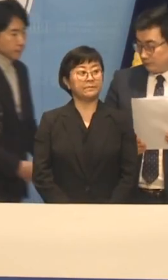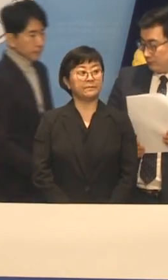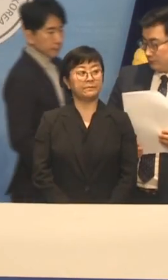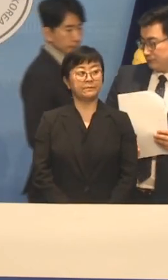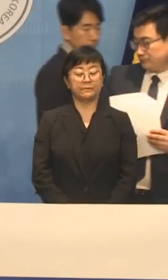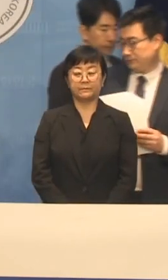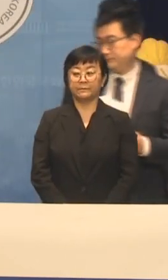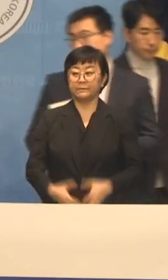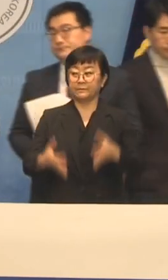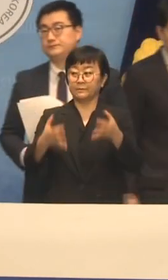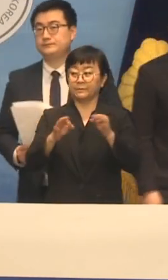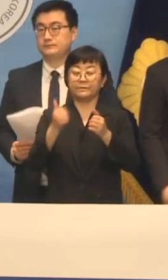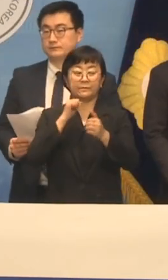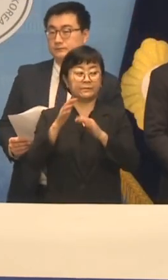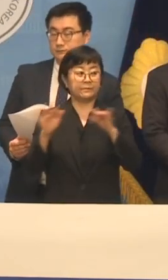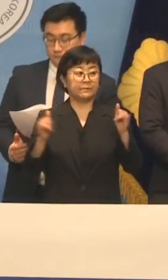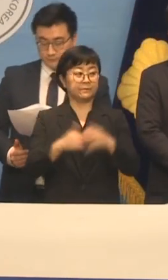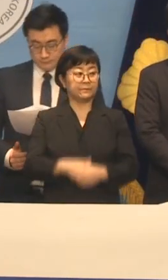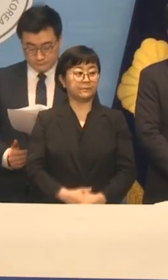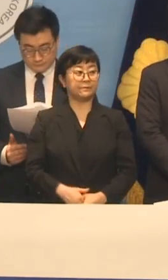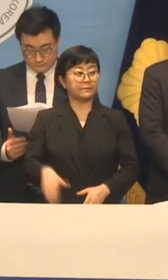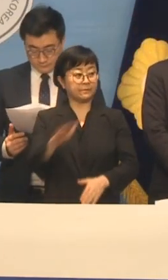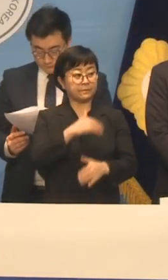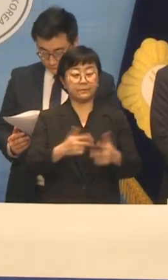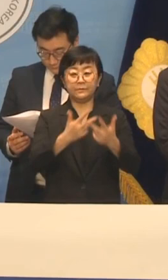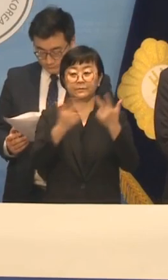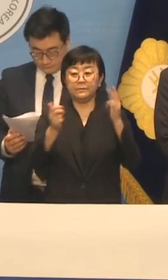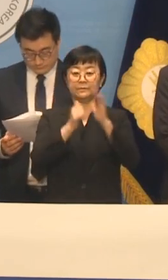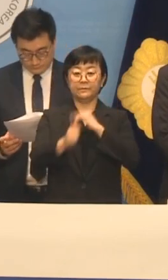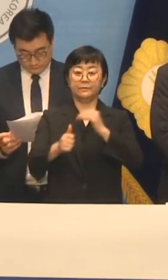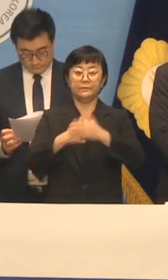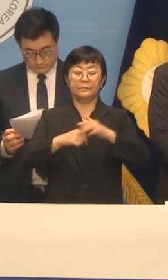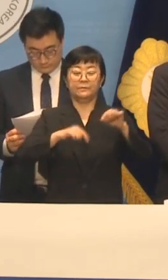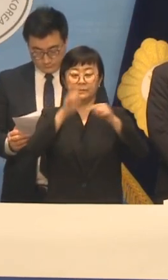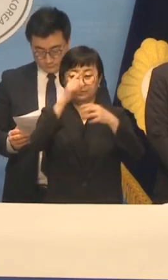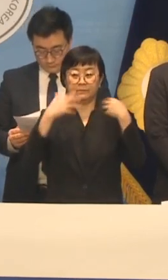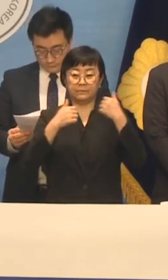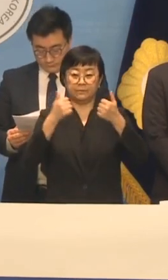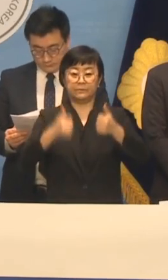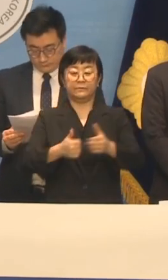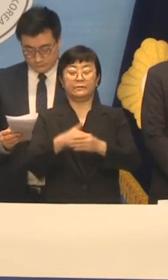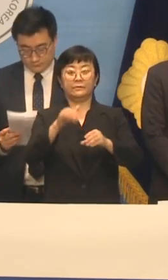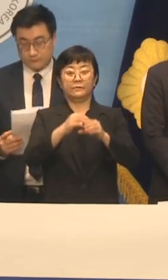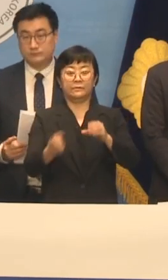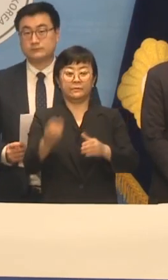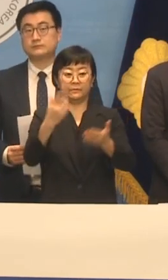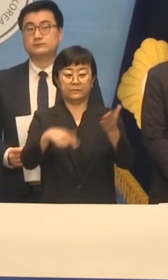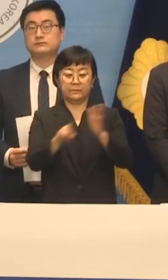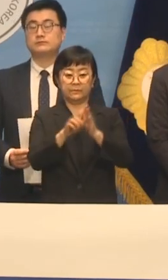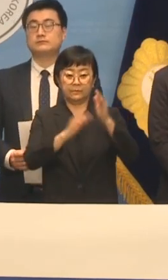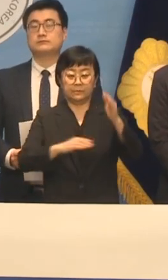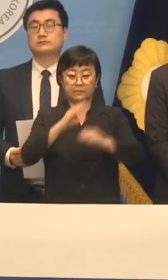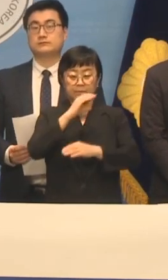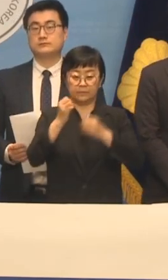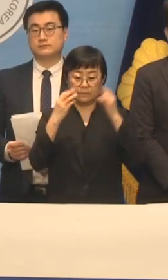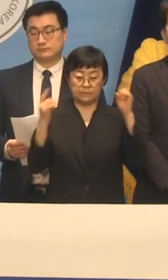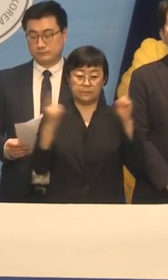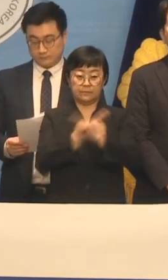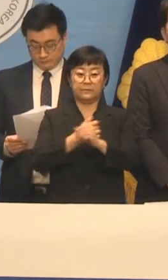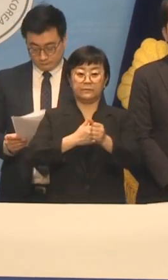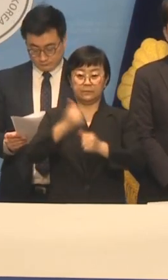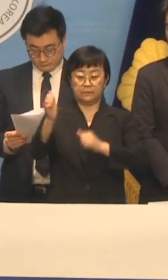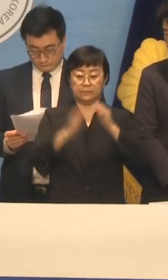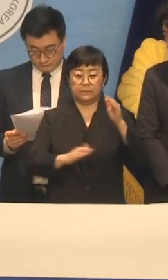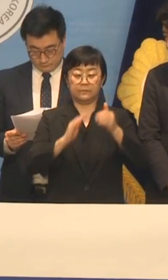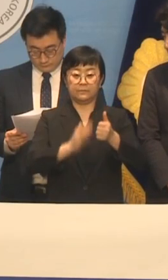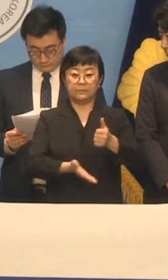예, 김동아 변호사입니다. 우리는 이재명 대표가 정권 심판과 총선 승리를 위해 공정, 개혁, 이기는 공천을